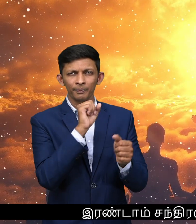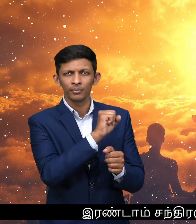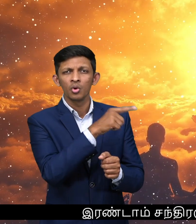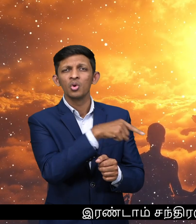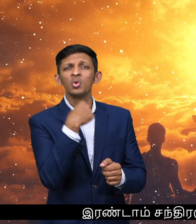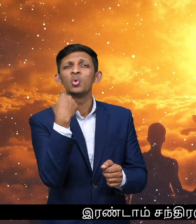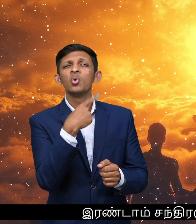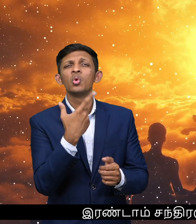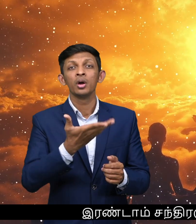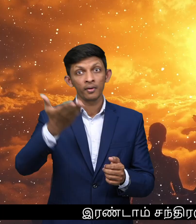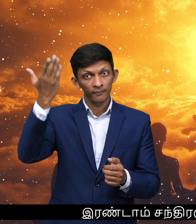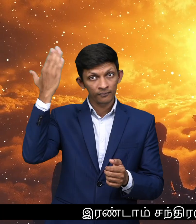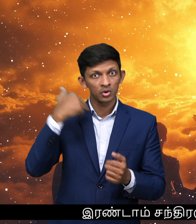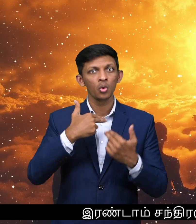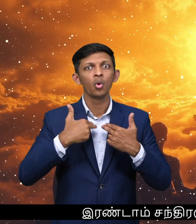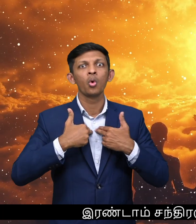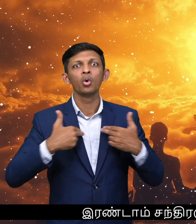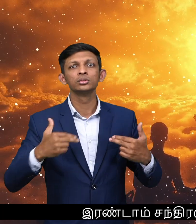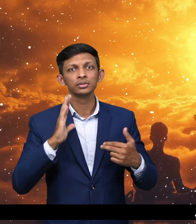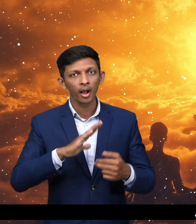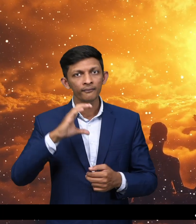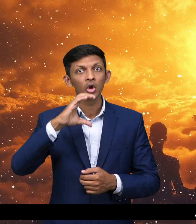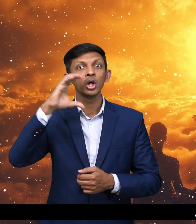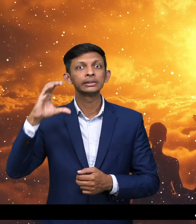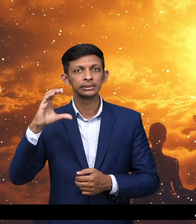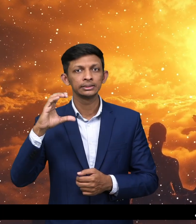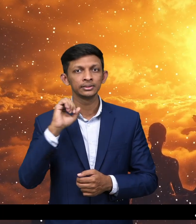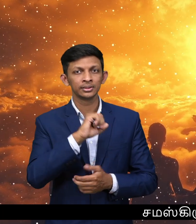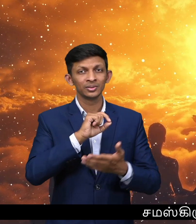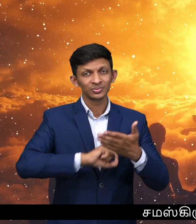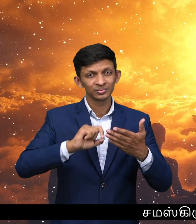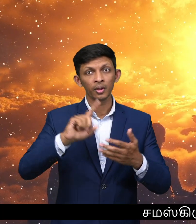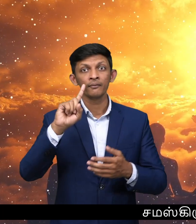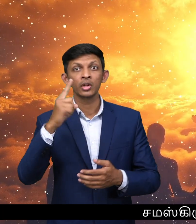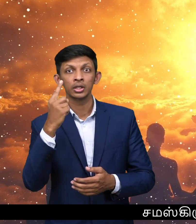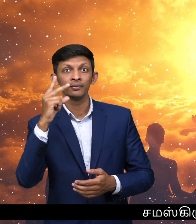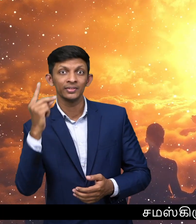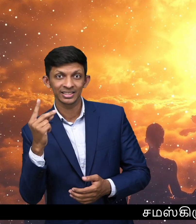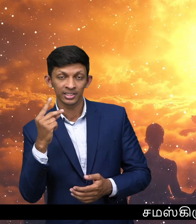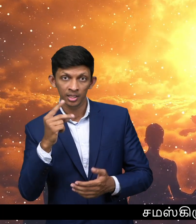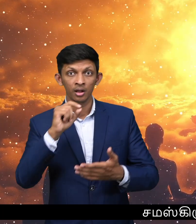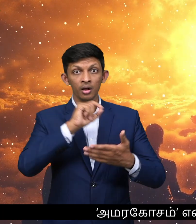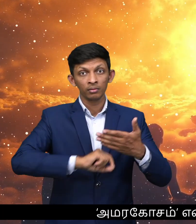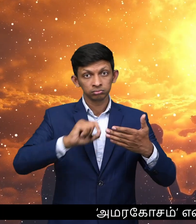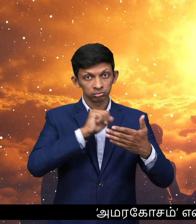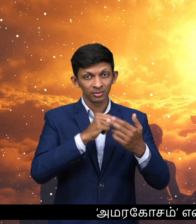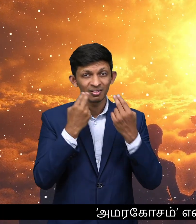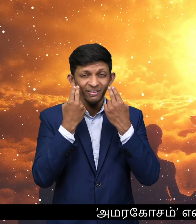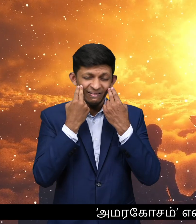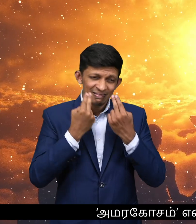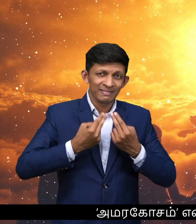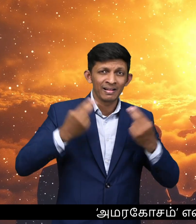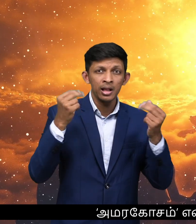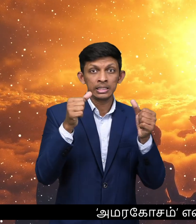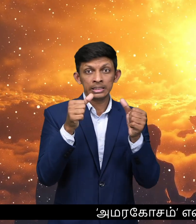இரண்டாம் சந்திரகுப்தரின் அரசவையில் இருந்த அமரசிம்மர் சமஸ்கிருதத்தில் புகழ்பெற்ற